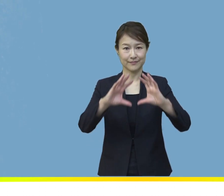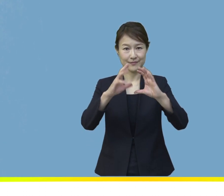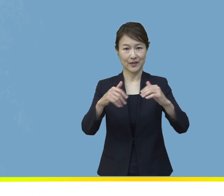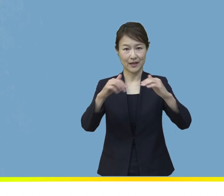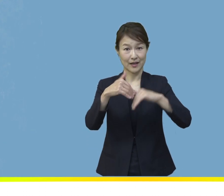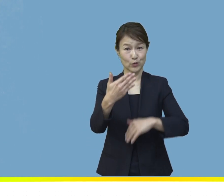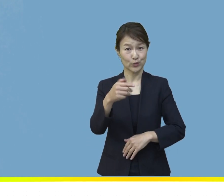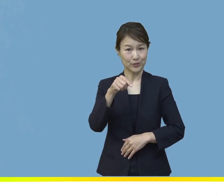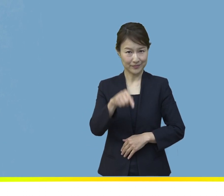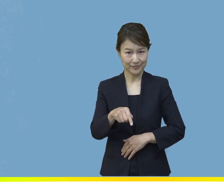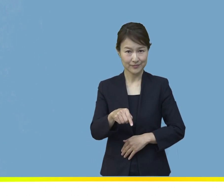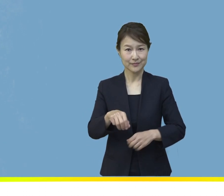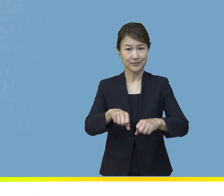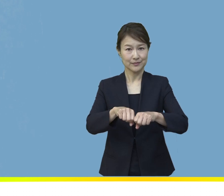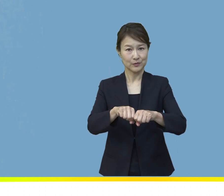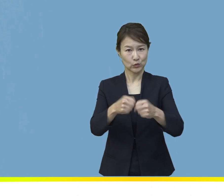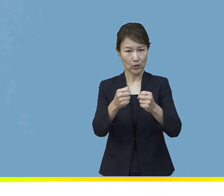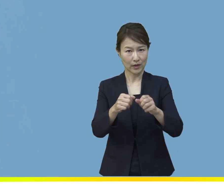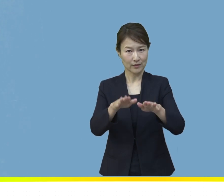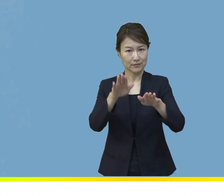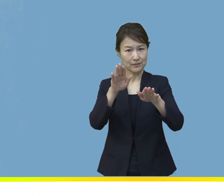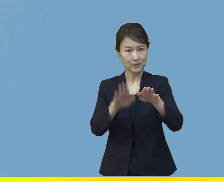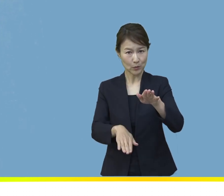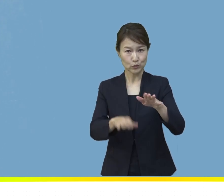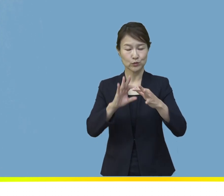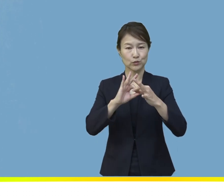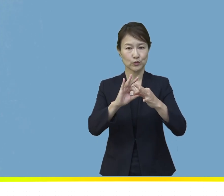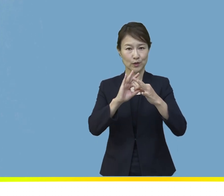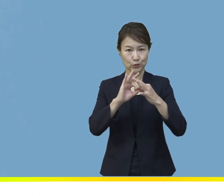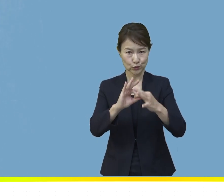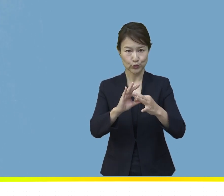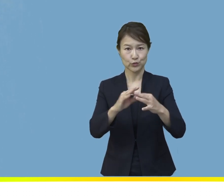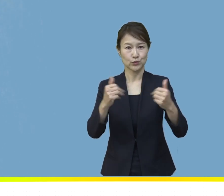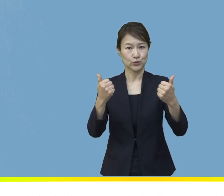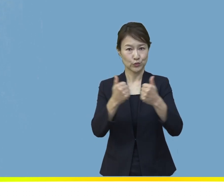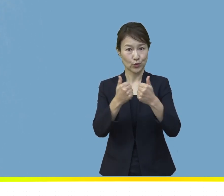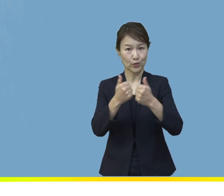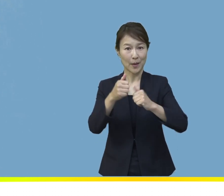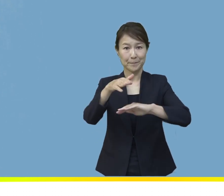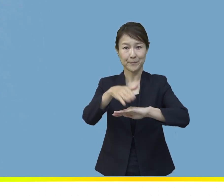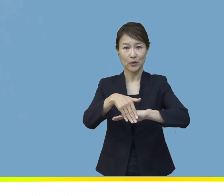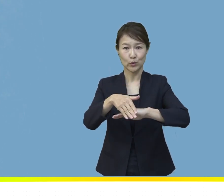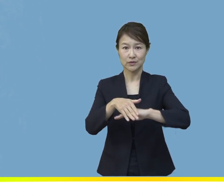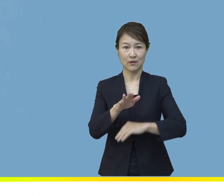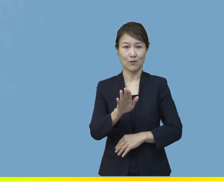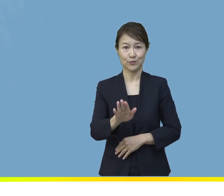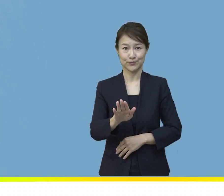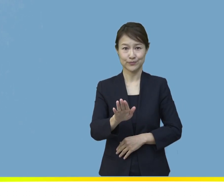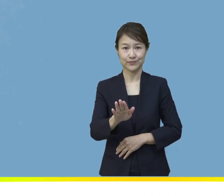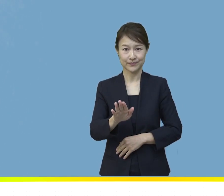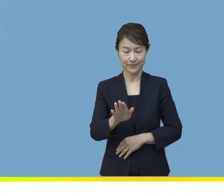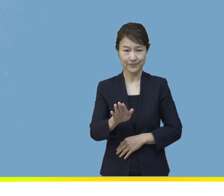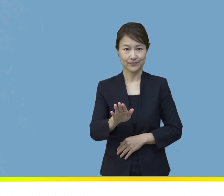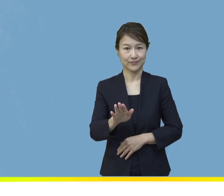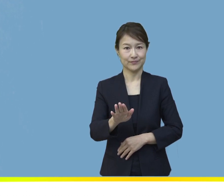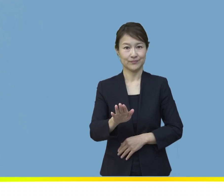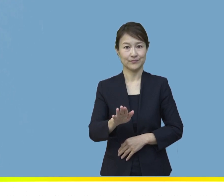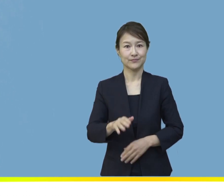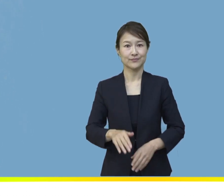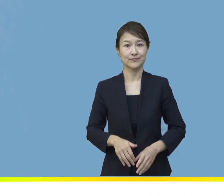国は障害を理由とする差別についての相談窓口がありますお